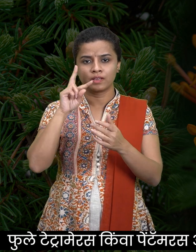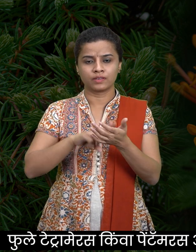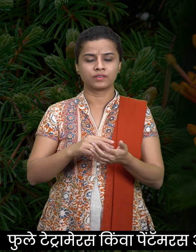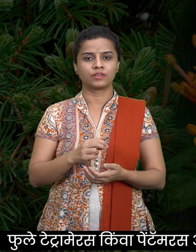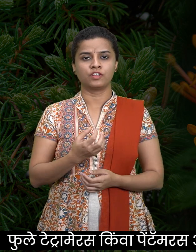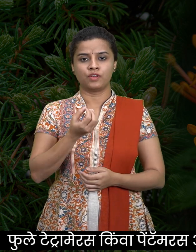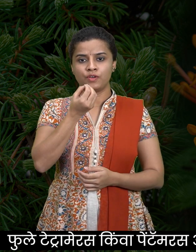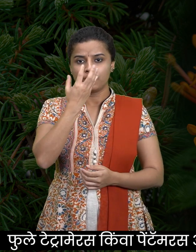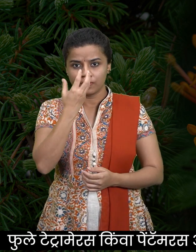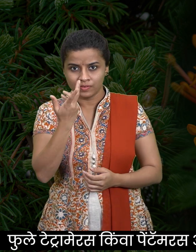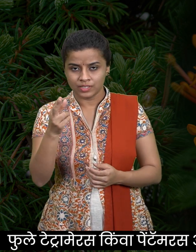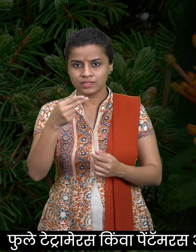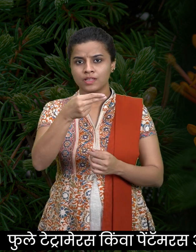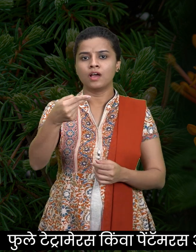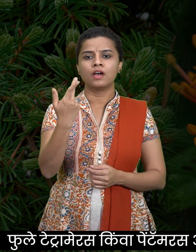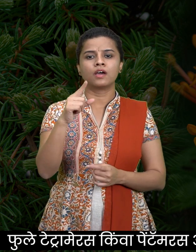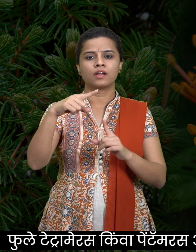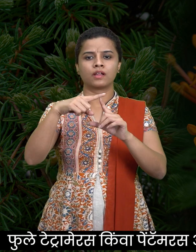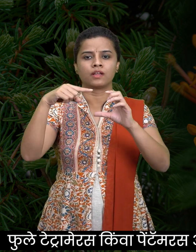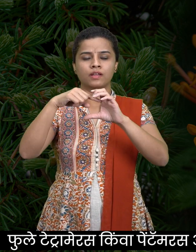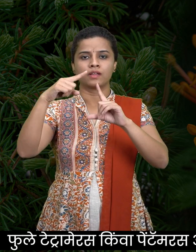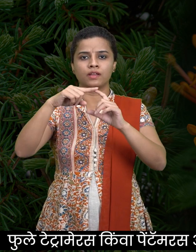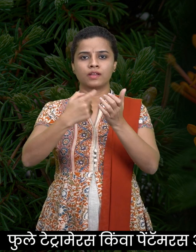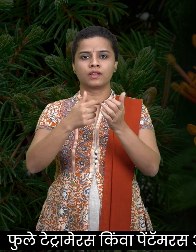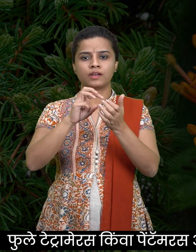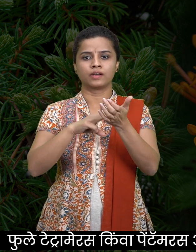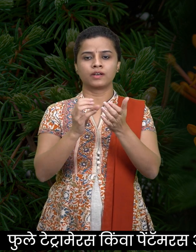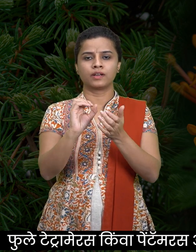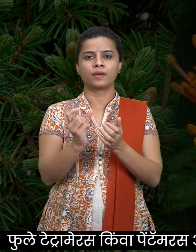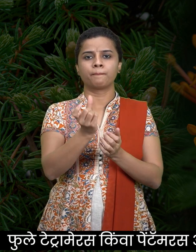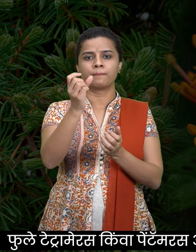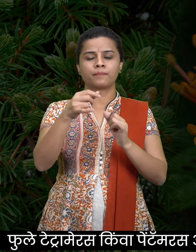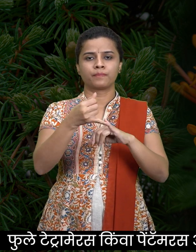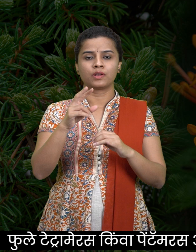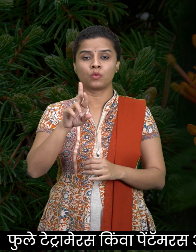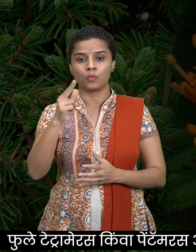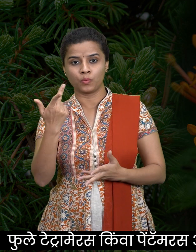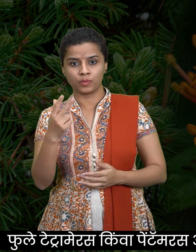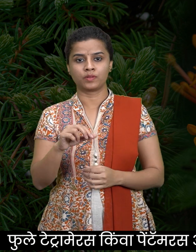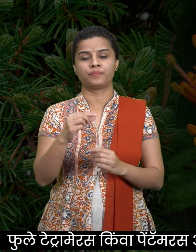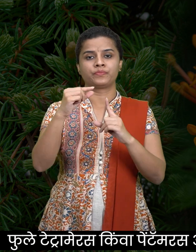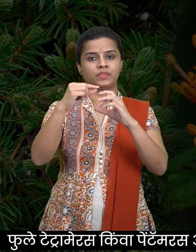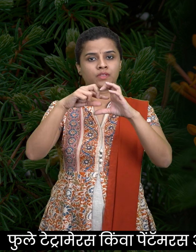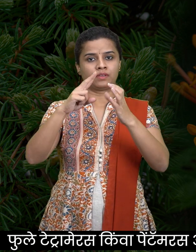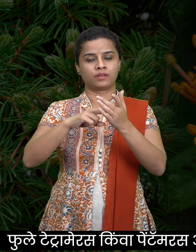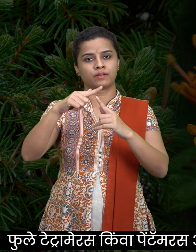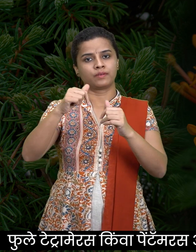फुले ट्रेट्रायमस आणि पेंटॅमरस असतात. कॅलिनिक्स आणि कोरेला चांगले वेगळे